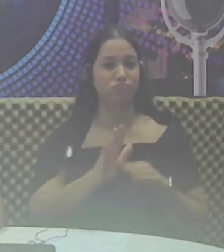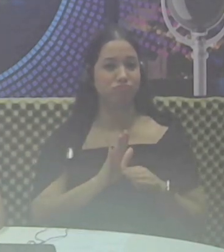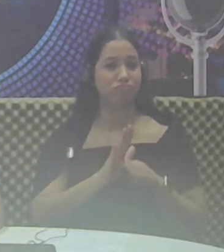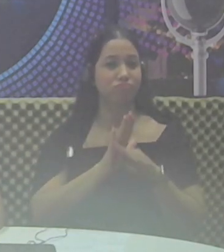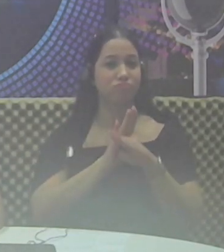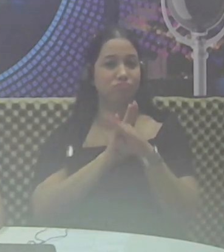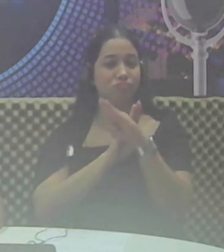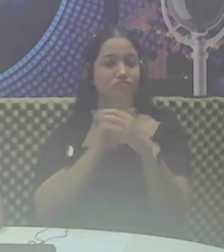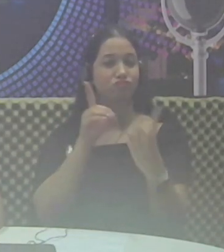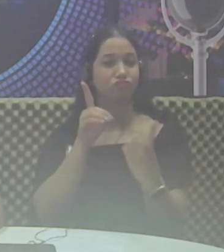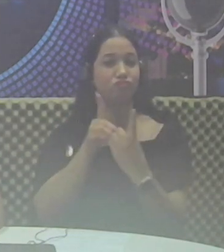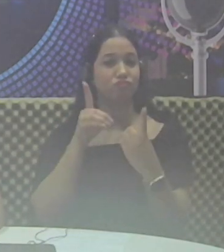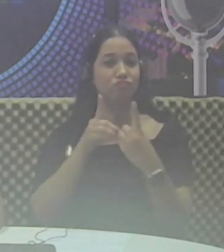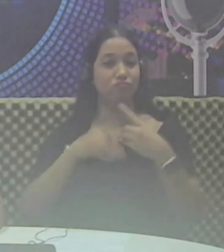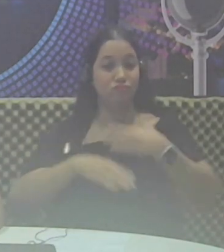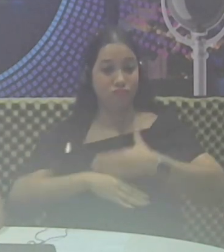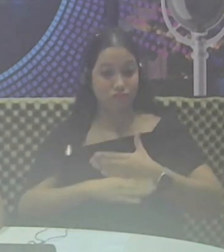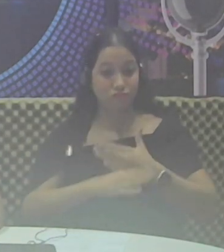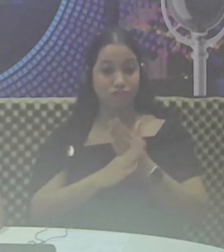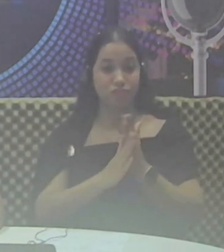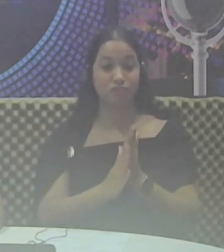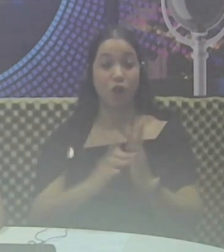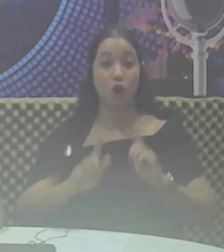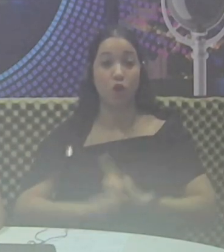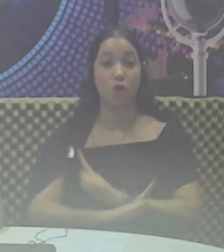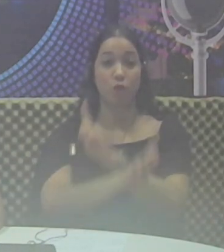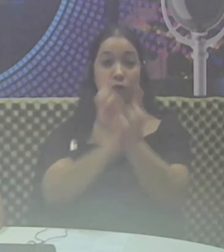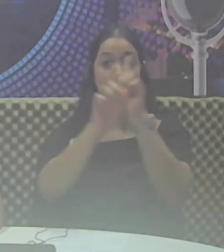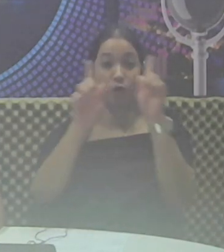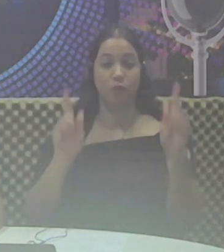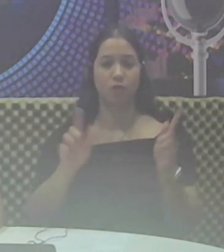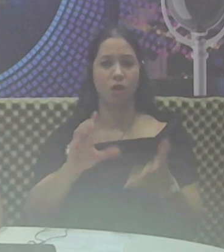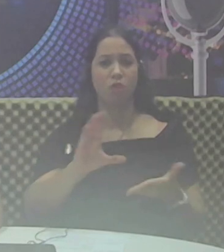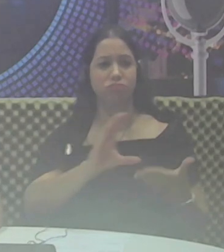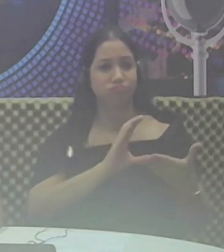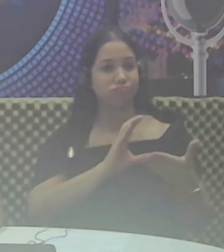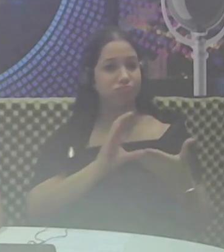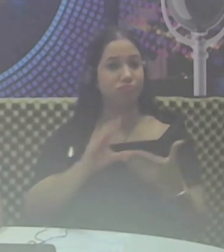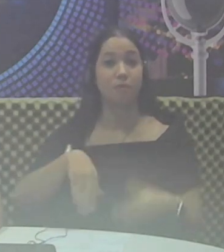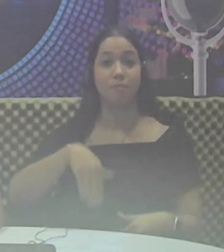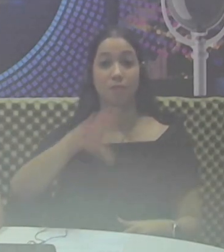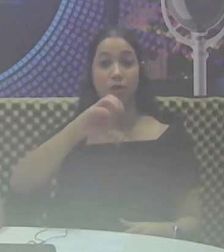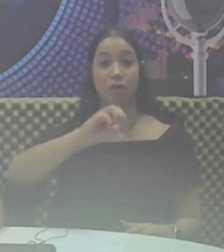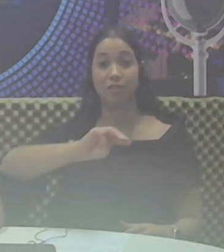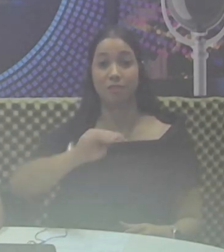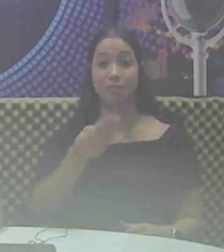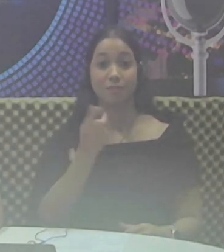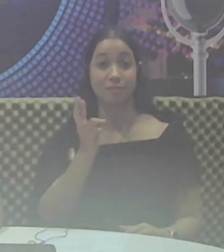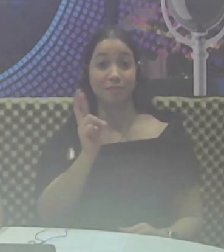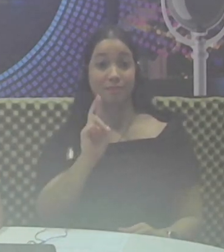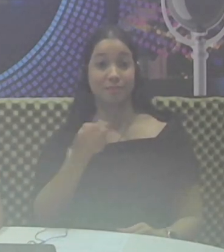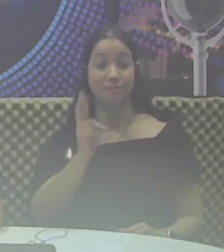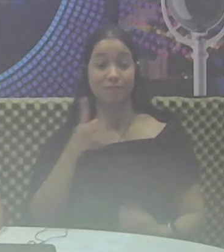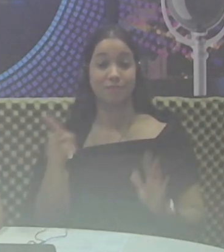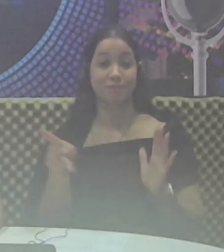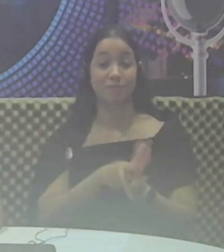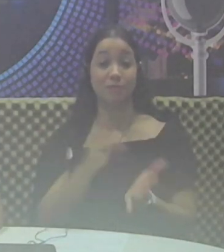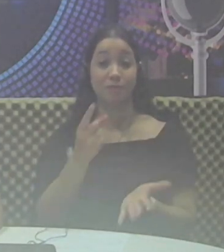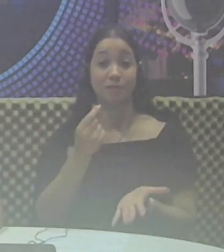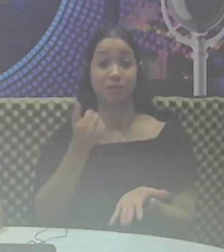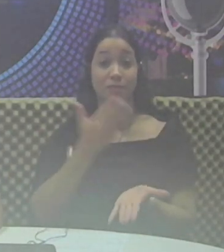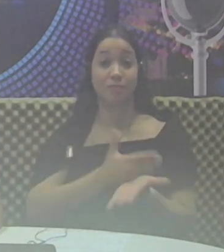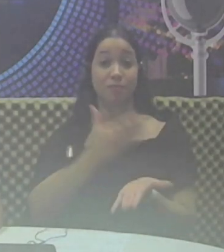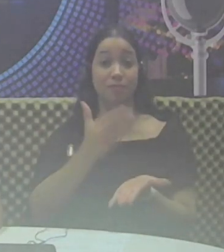e regularização do Glória, com investimento de mais de 9 milhões de reais, proveniente de financiamento da